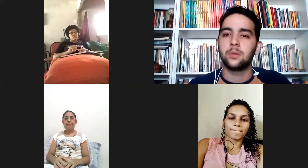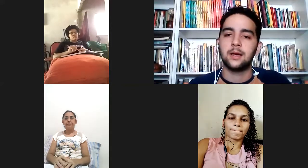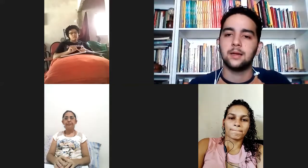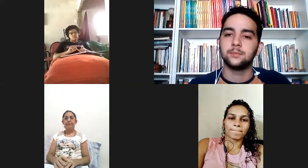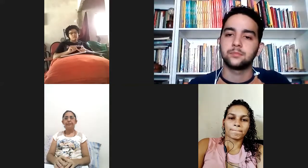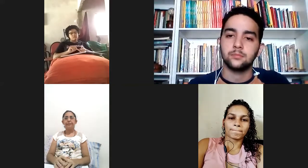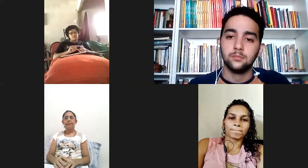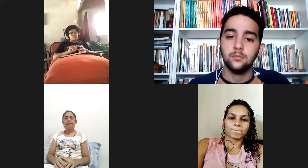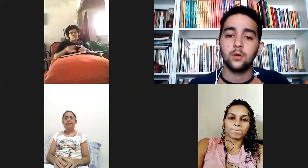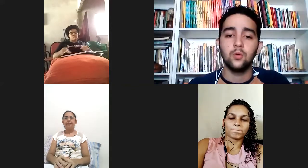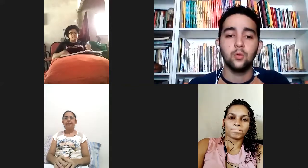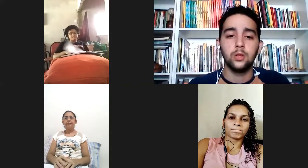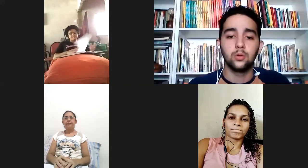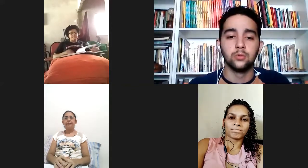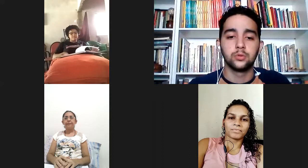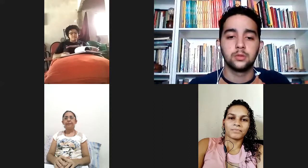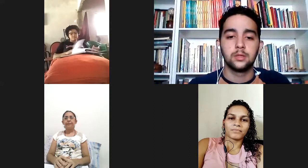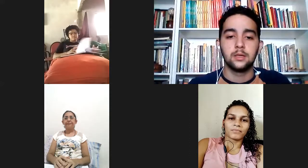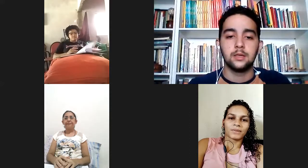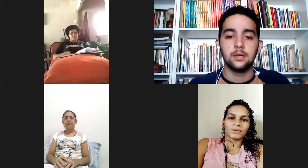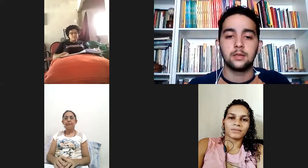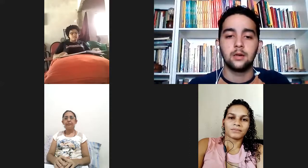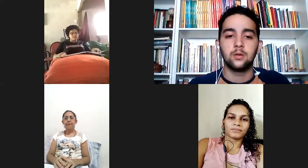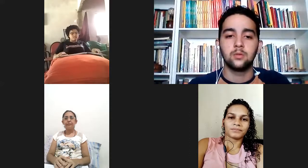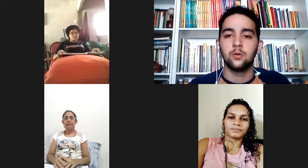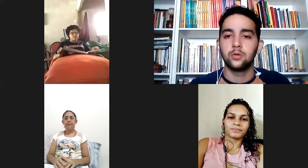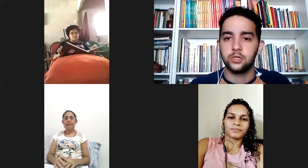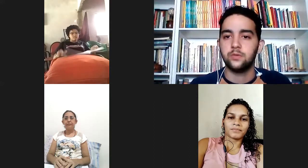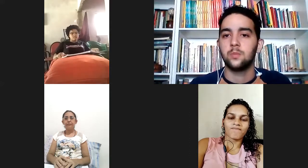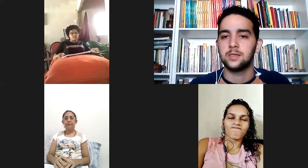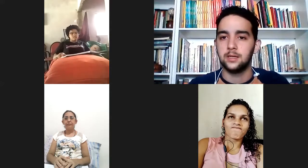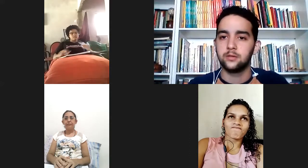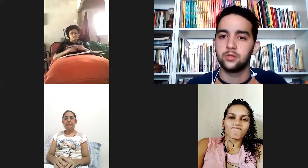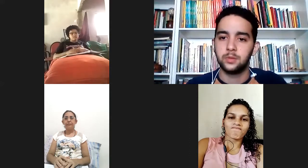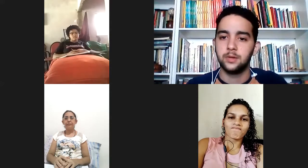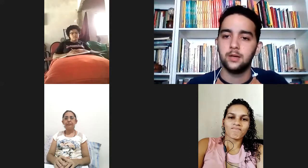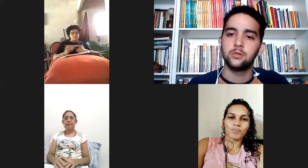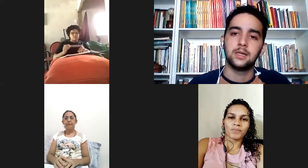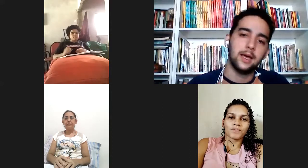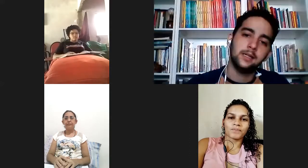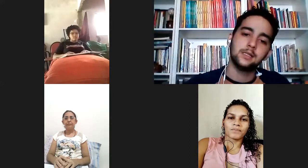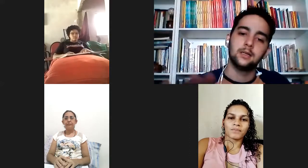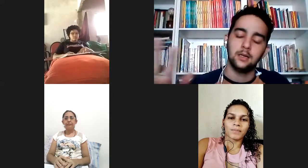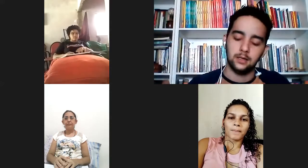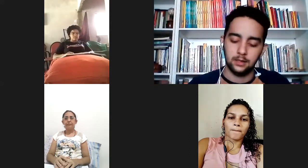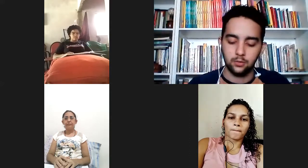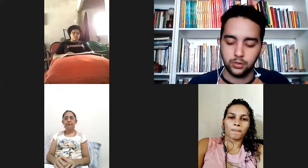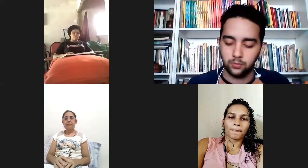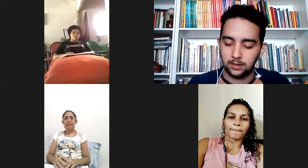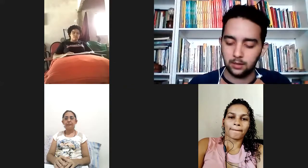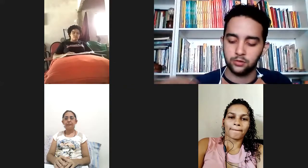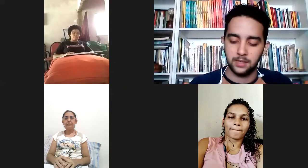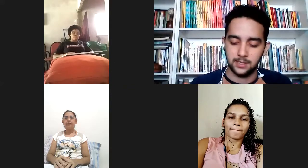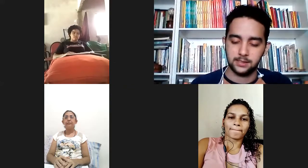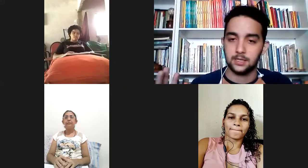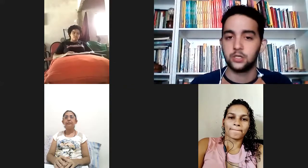deu para concluir todos. Então, hoje a gente vai começar desde os primeiros sinais e continuar